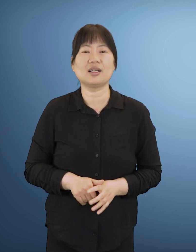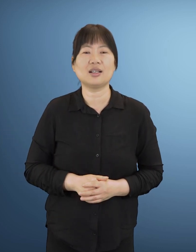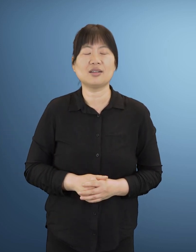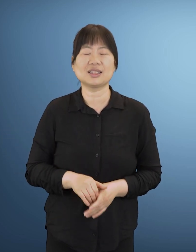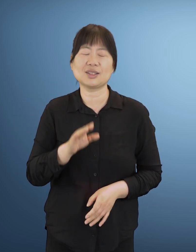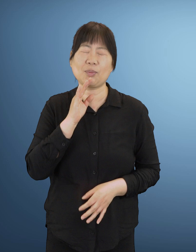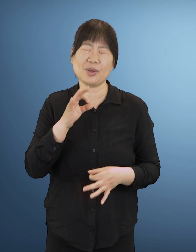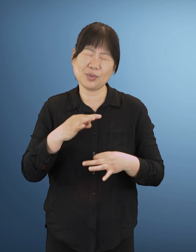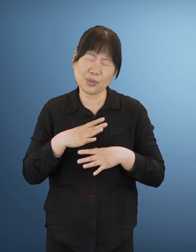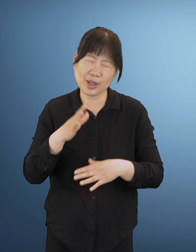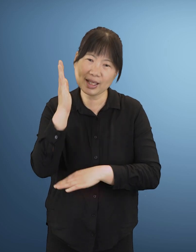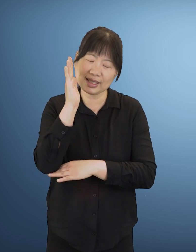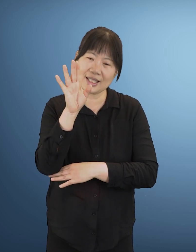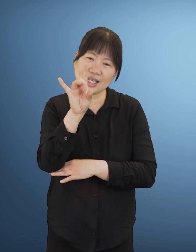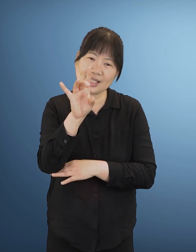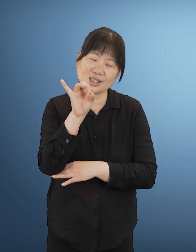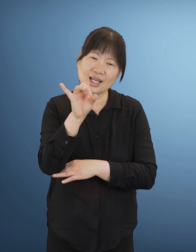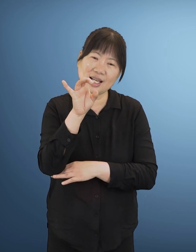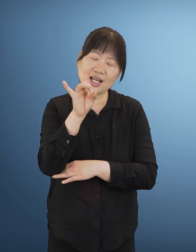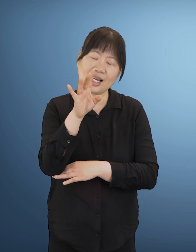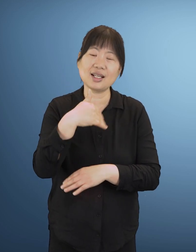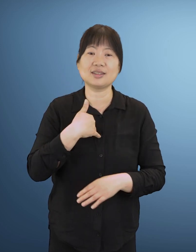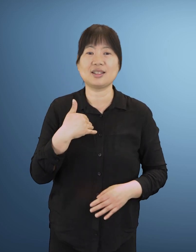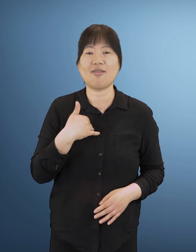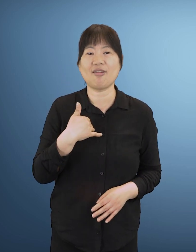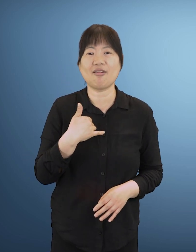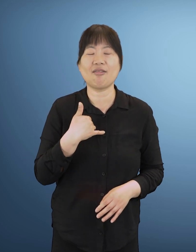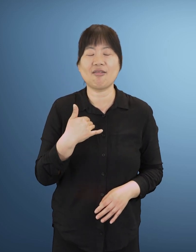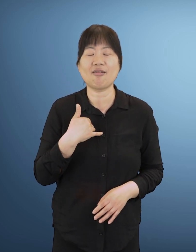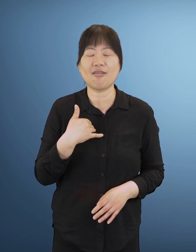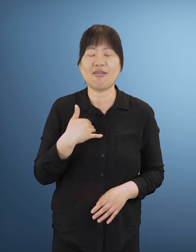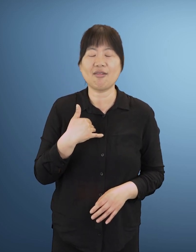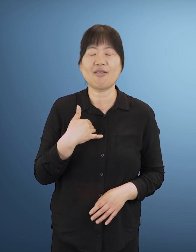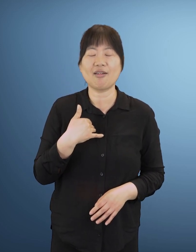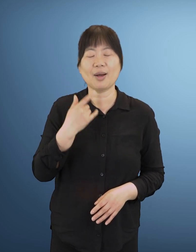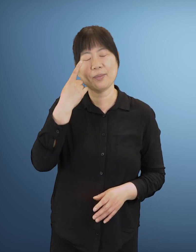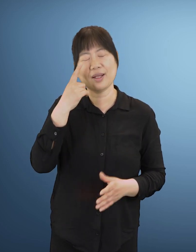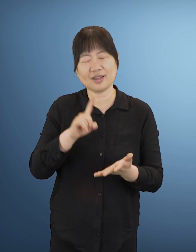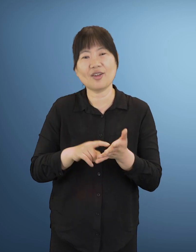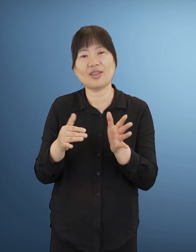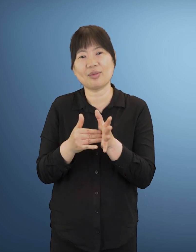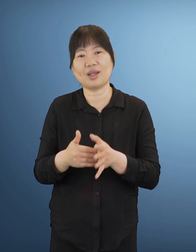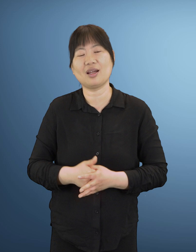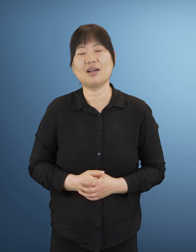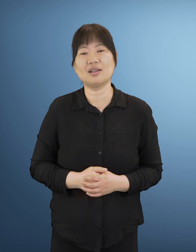참 놀라운 얘기를 하나 제가 얻었습니다.